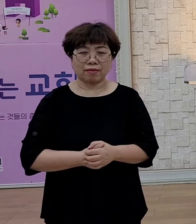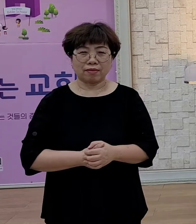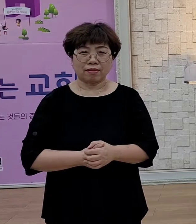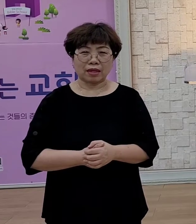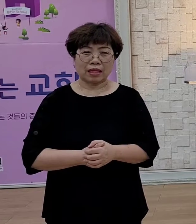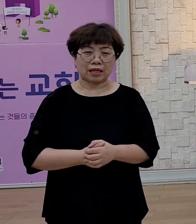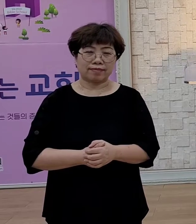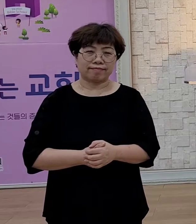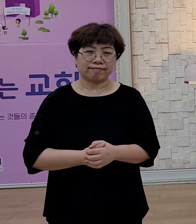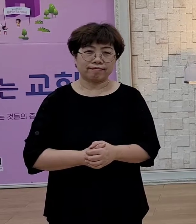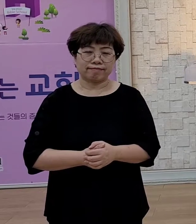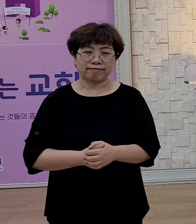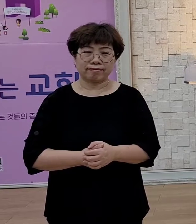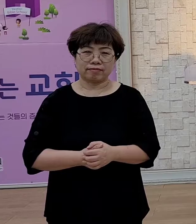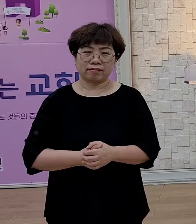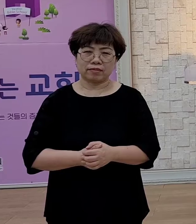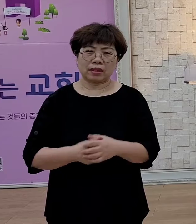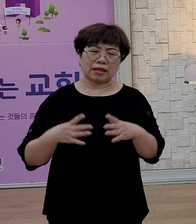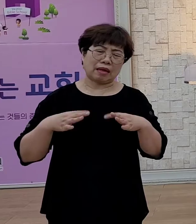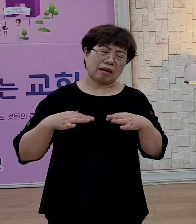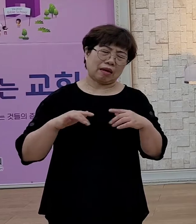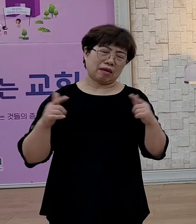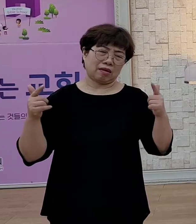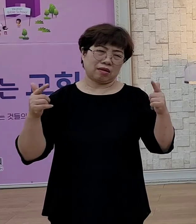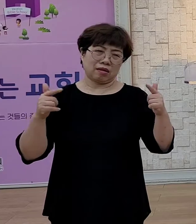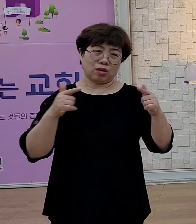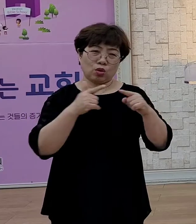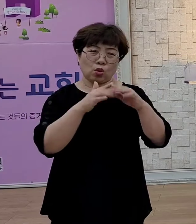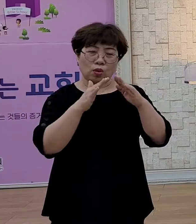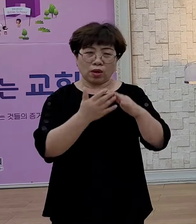그게 보통 일이 아니라니까요. 자랑이 아닙니다.